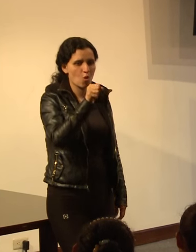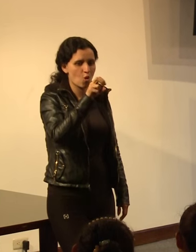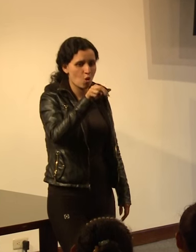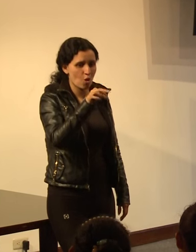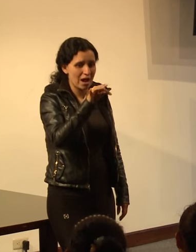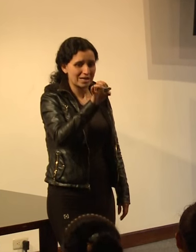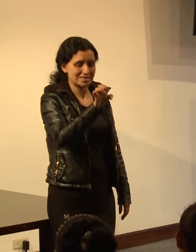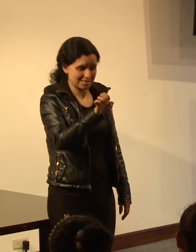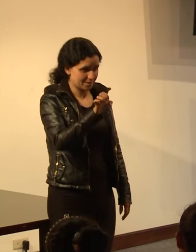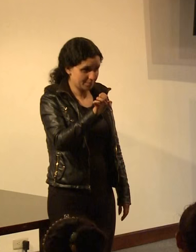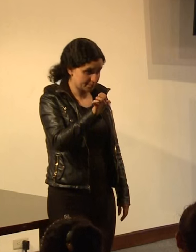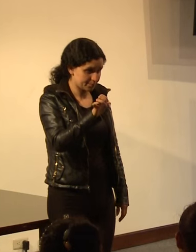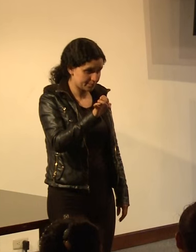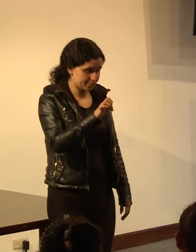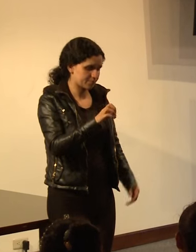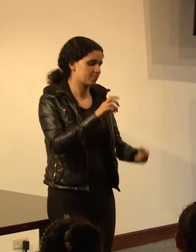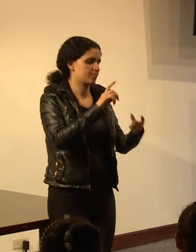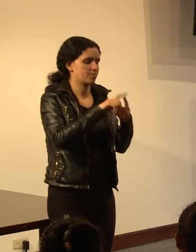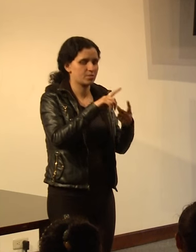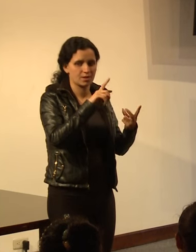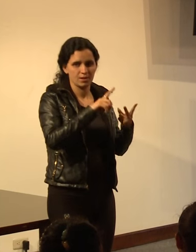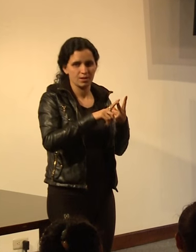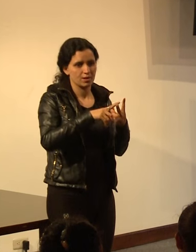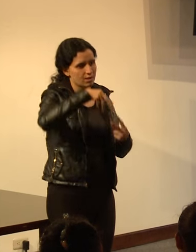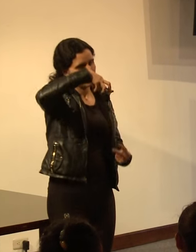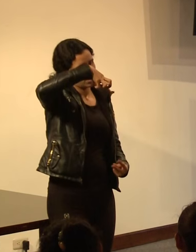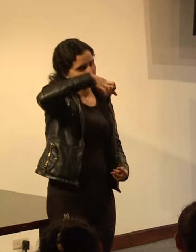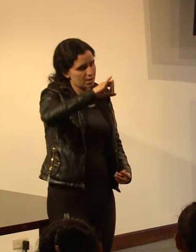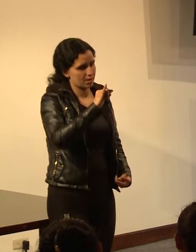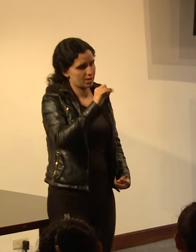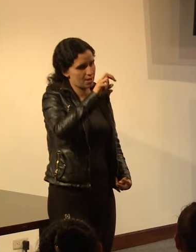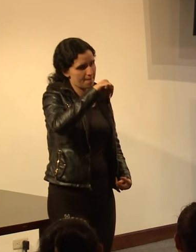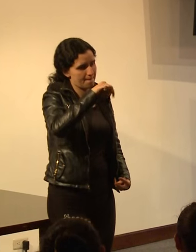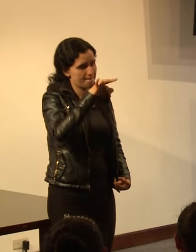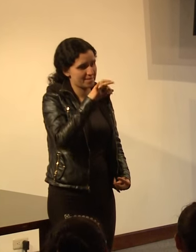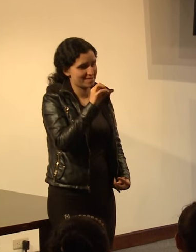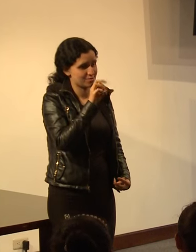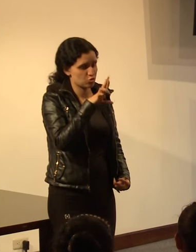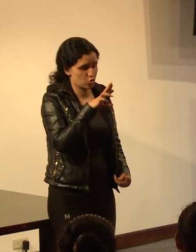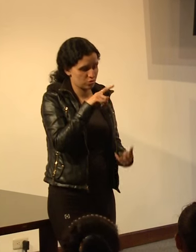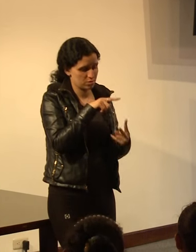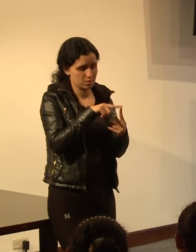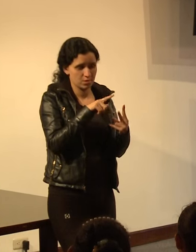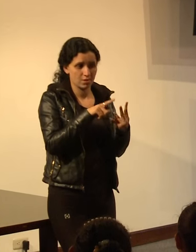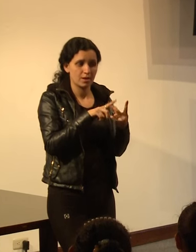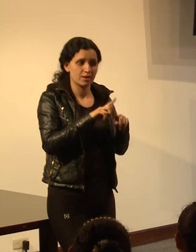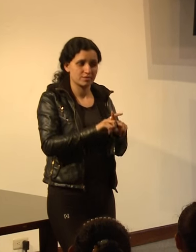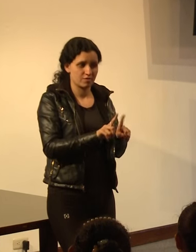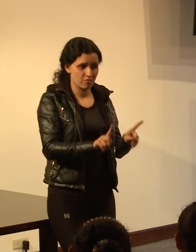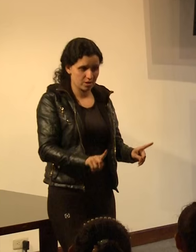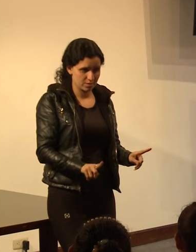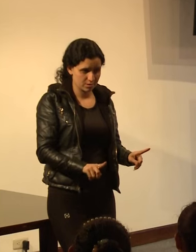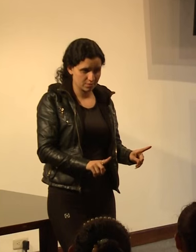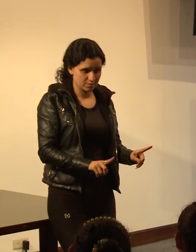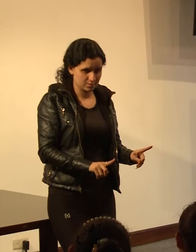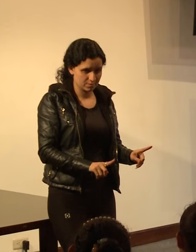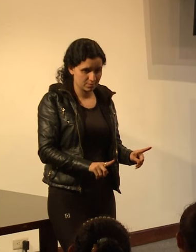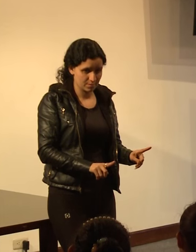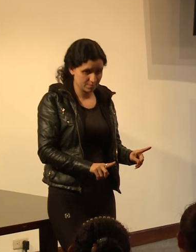que les acabo de explicar. Porque hay un mito ahí, es un poco como el... Sí. Vamos a ver si de pronto es a ver si la